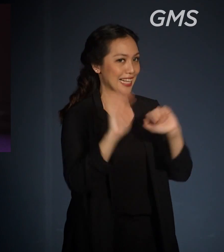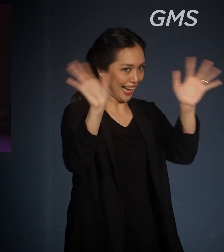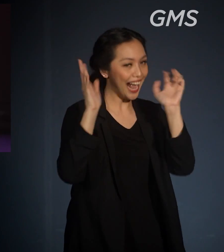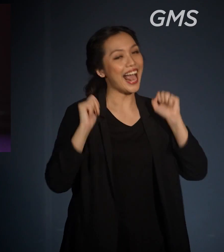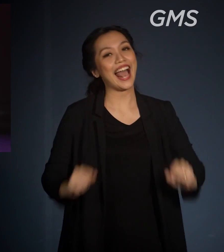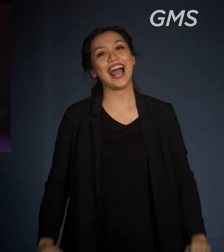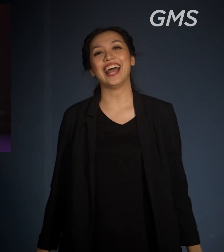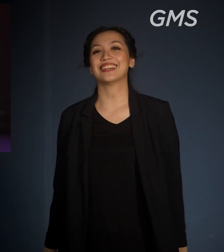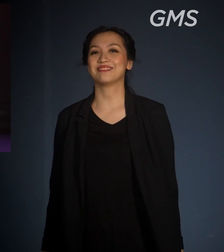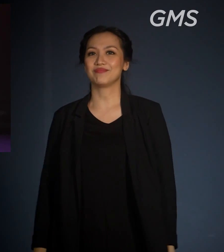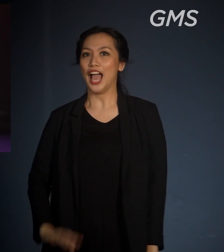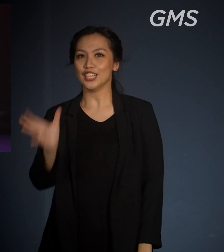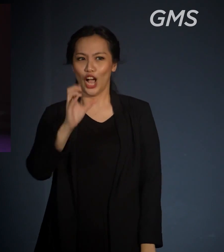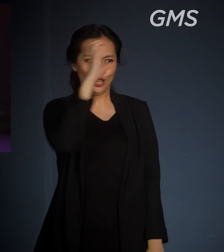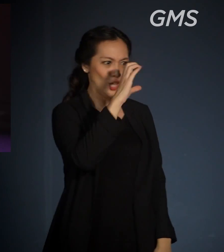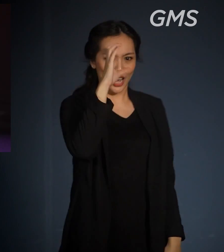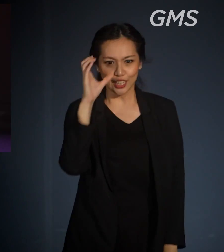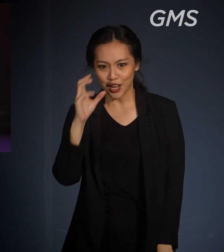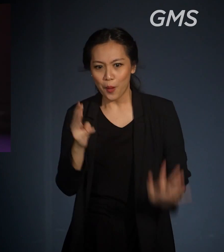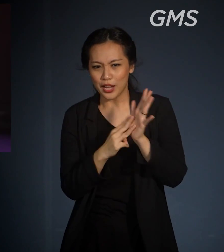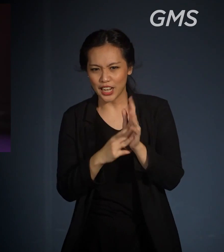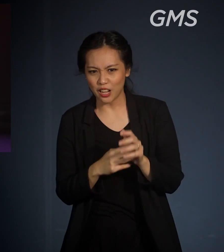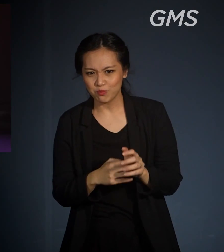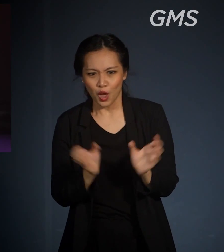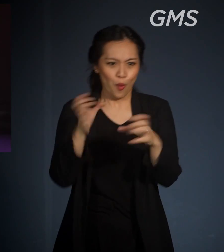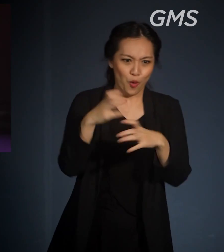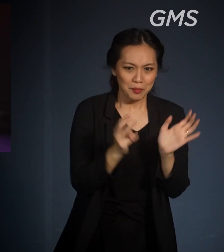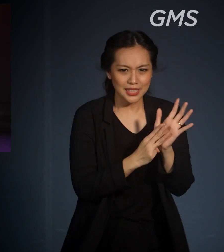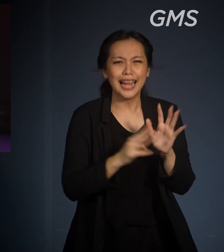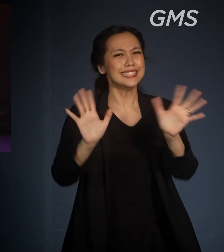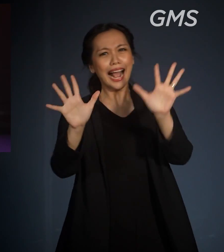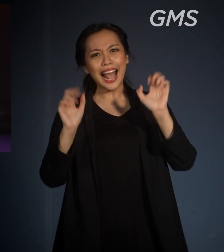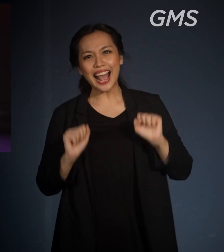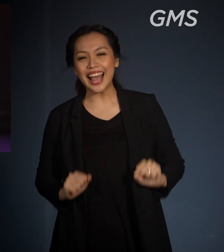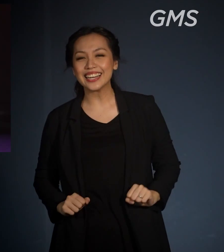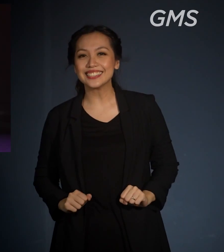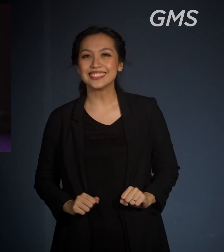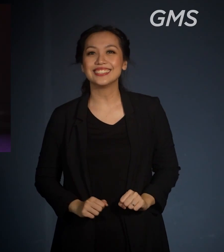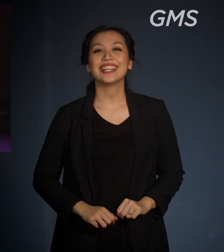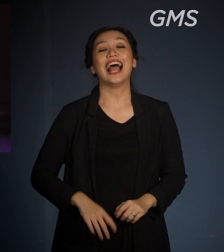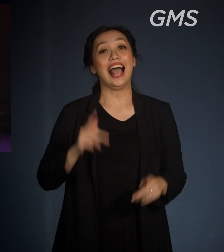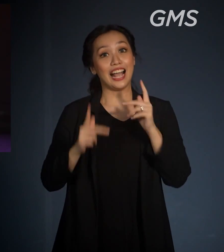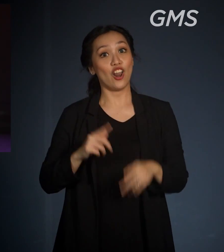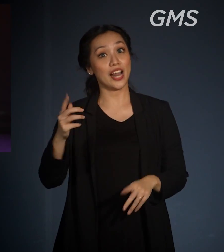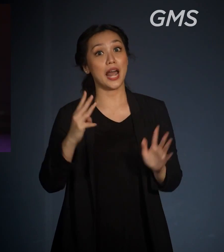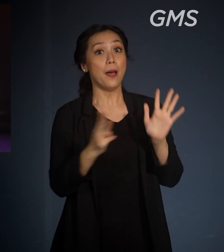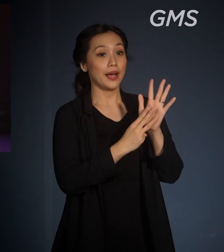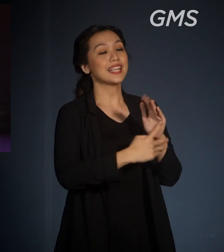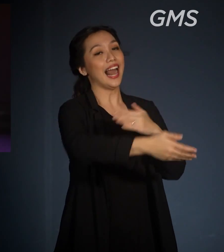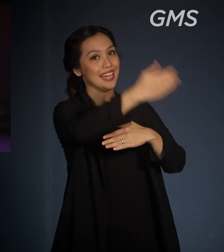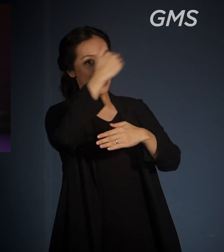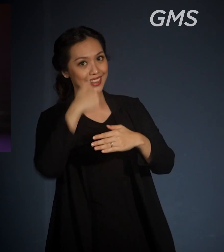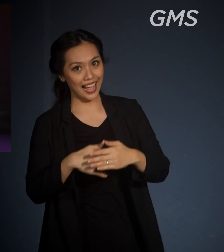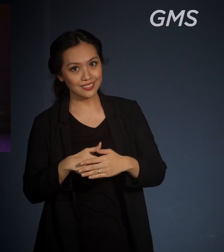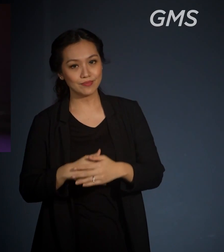Ya, jangan cari-cari masalah atau bikin masalah, tidak. Tapi ketika masalah dan tantangan ada di hadapan Anda, jangan hindari,